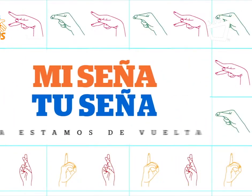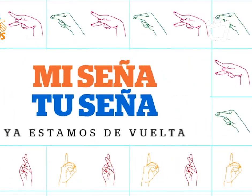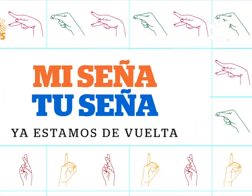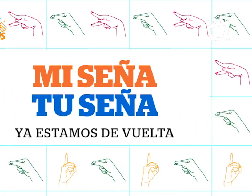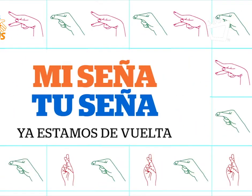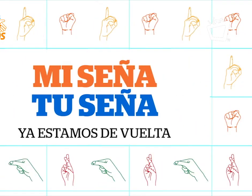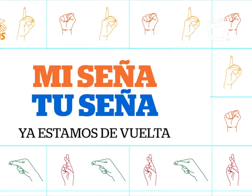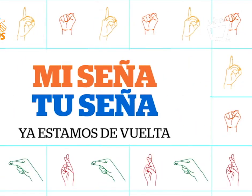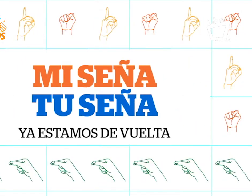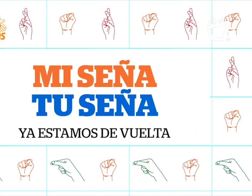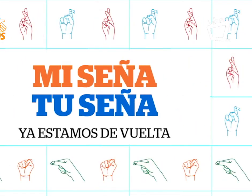acá